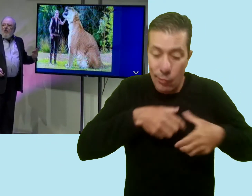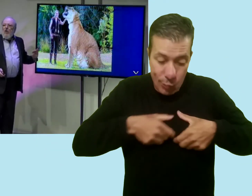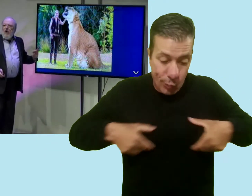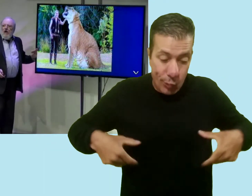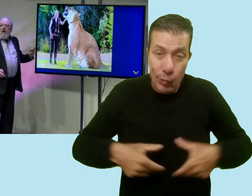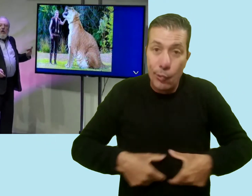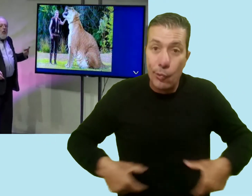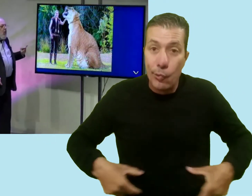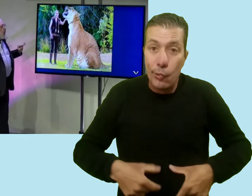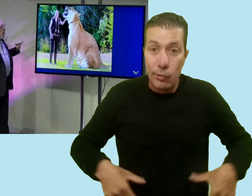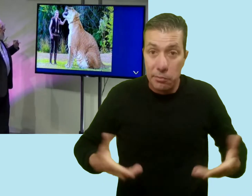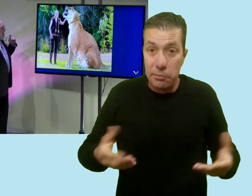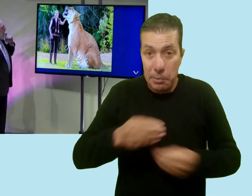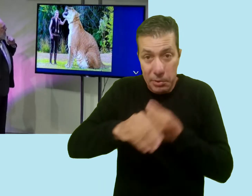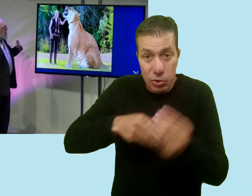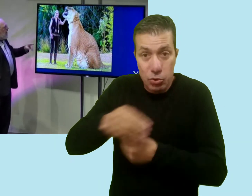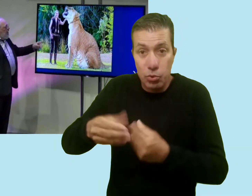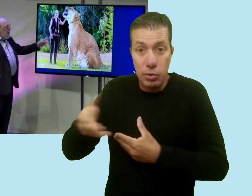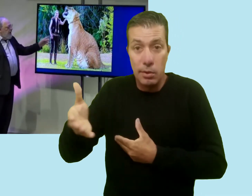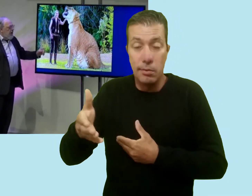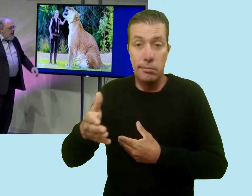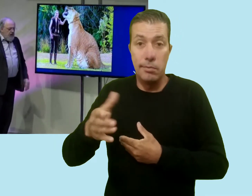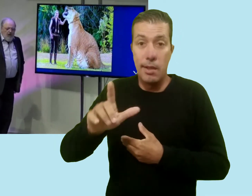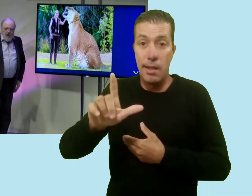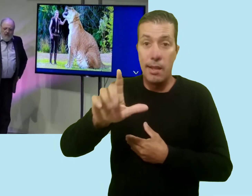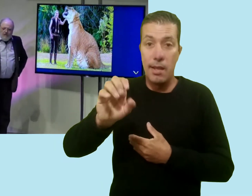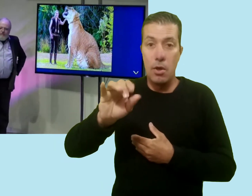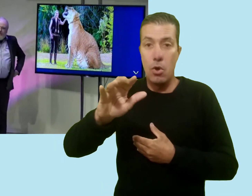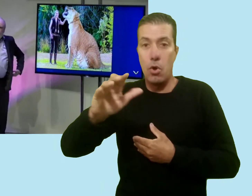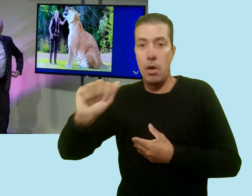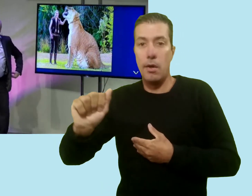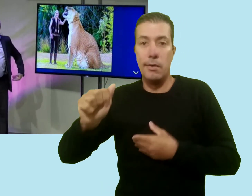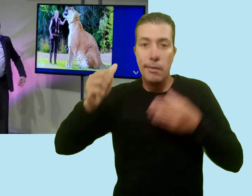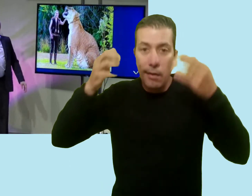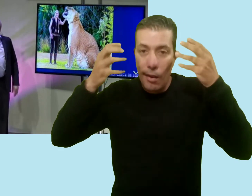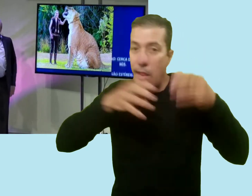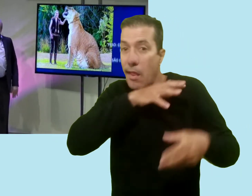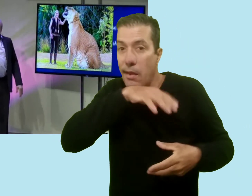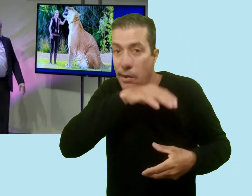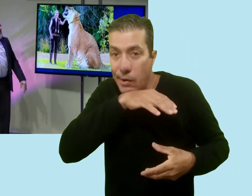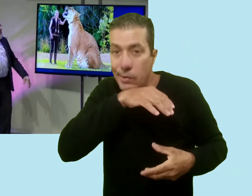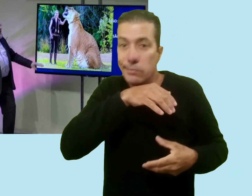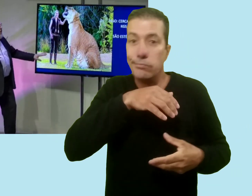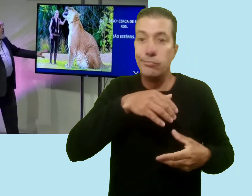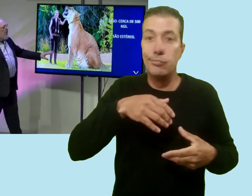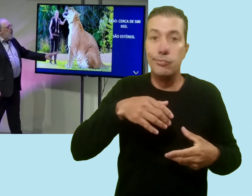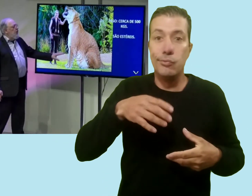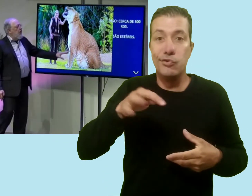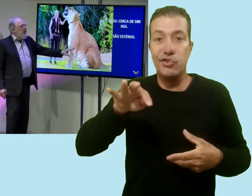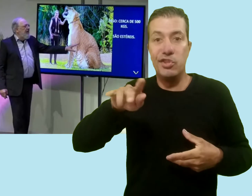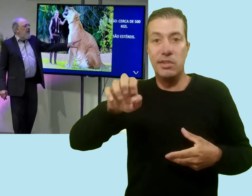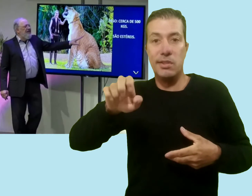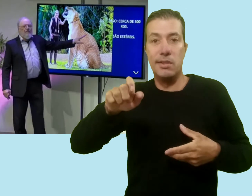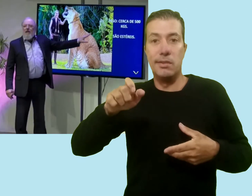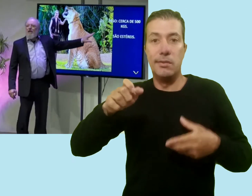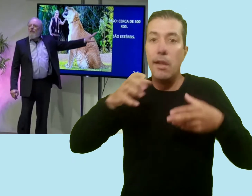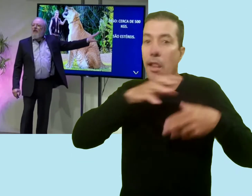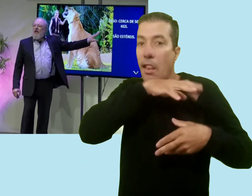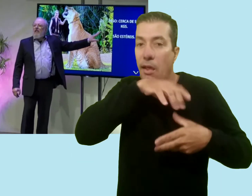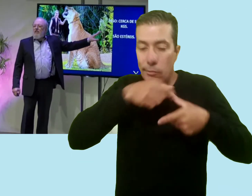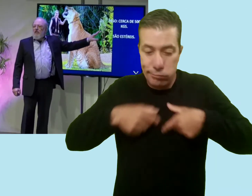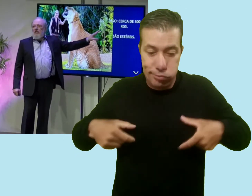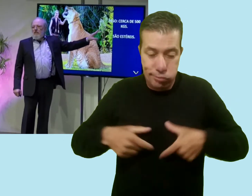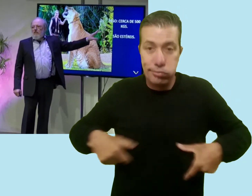a leoa com um tigre, dá isso aqui, ó. Sabe o que é isso? Isso é um bicho que pesa quase